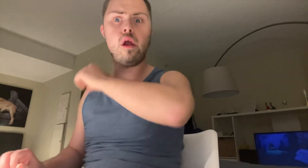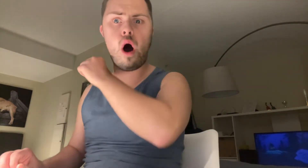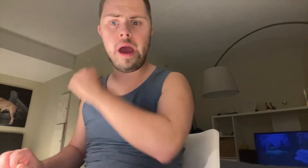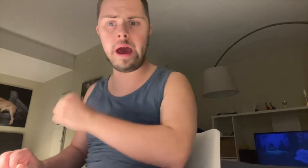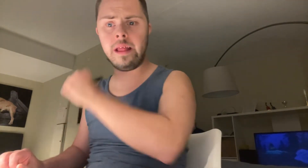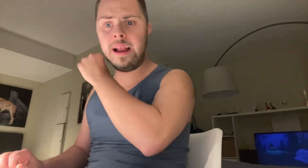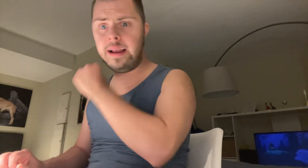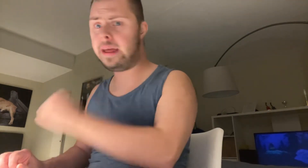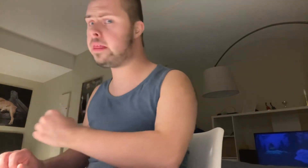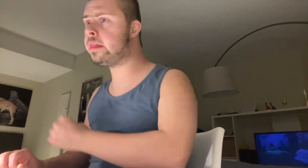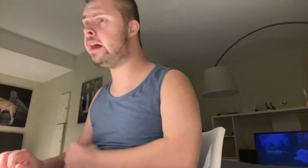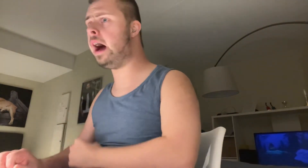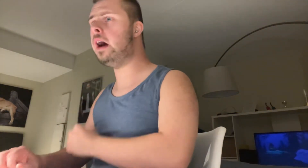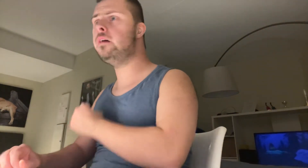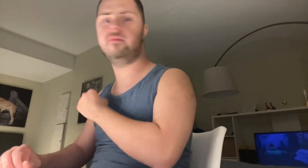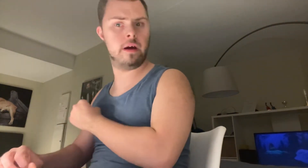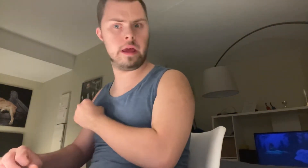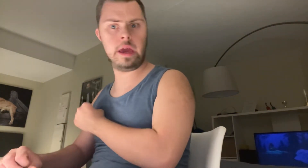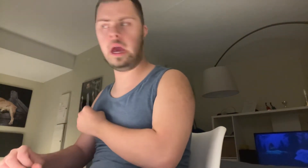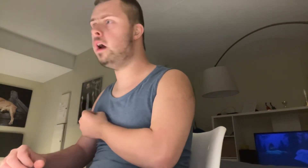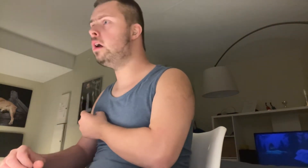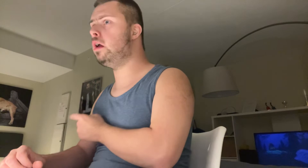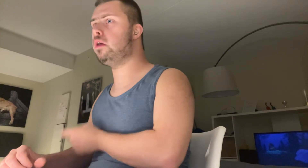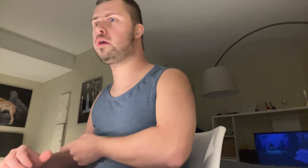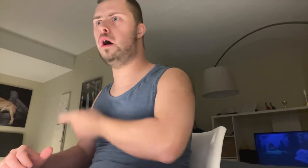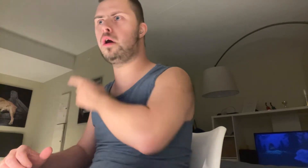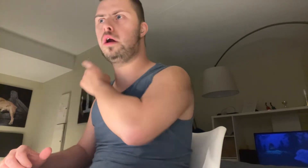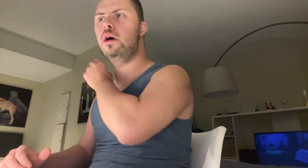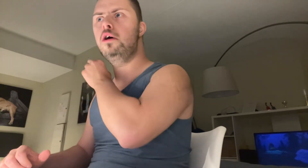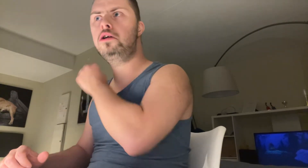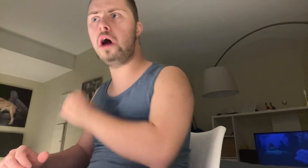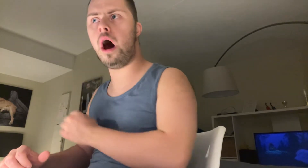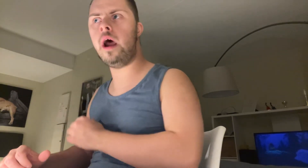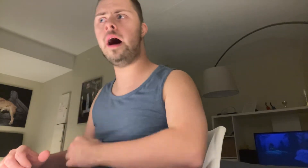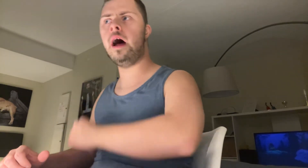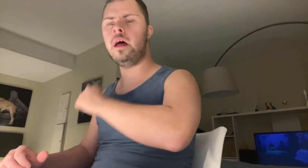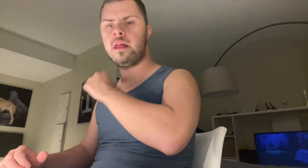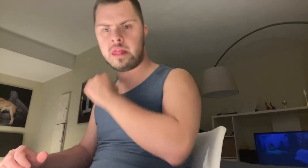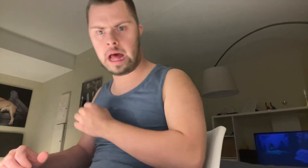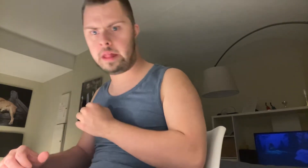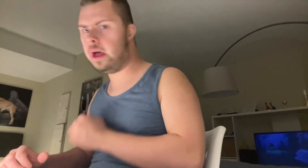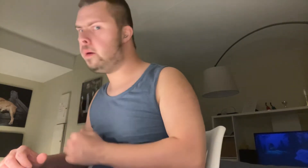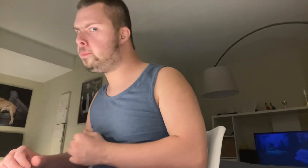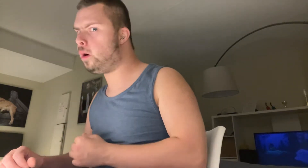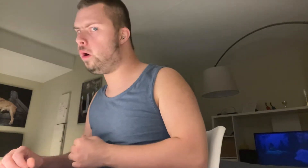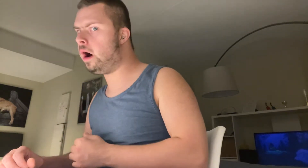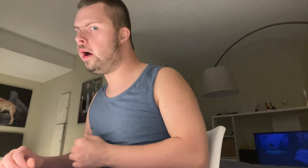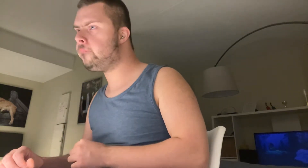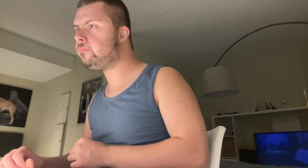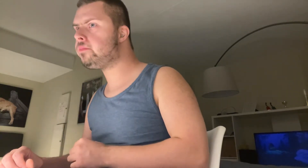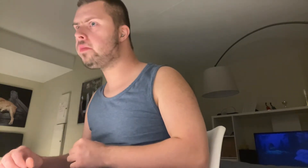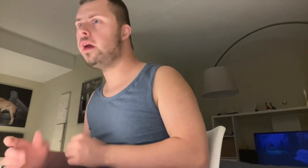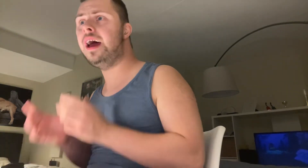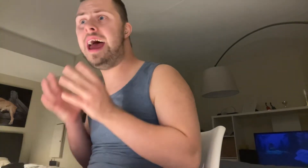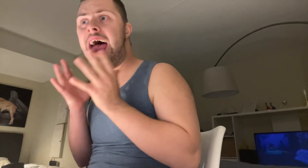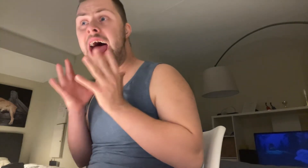Jag har en lista för er. Det ska jag köra sen på.